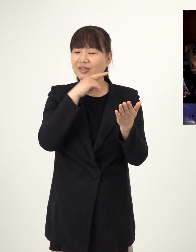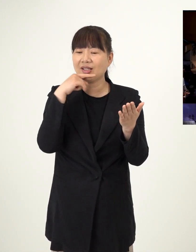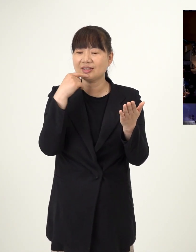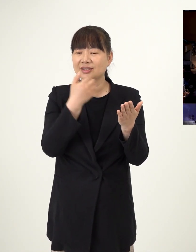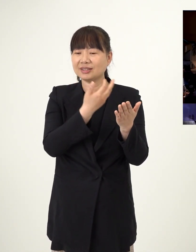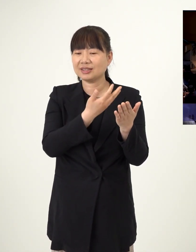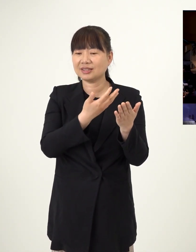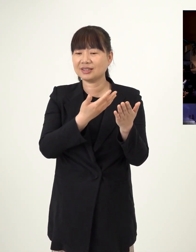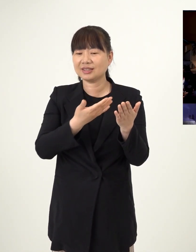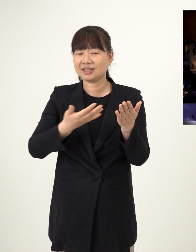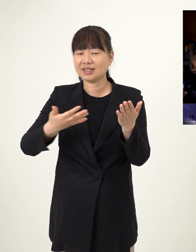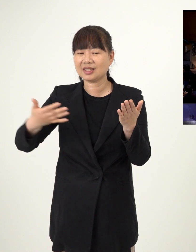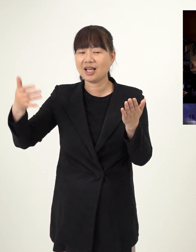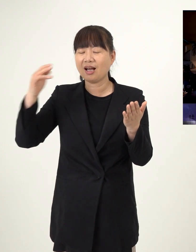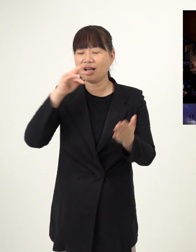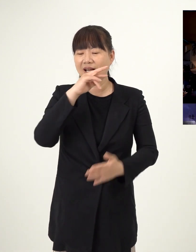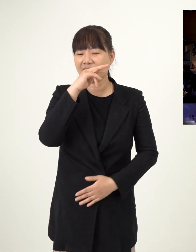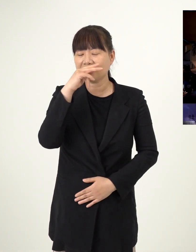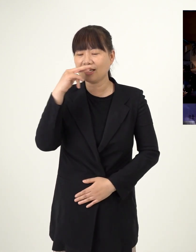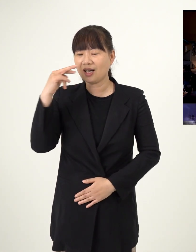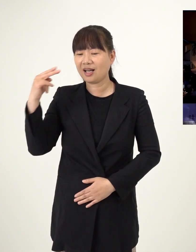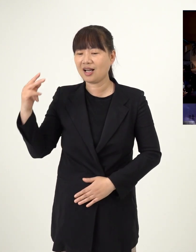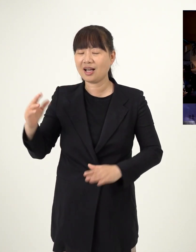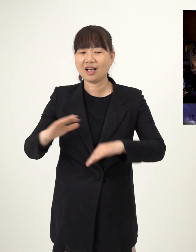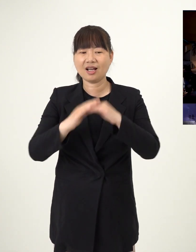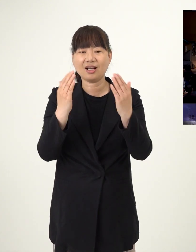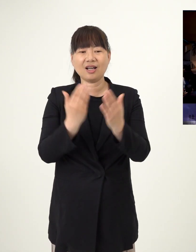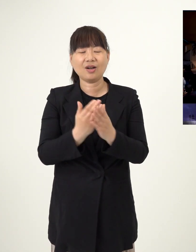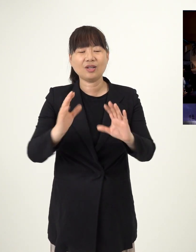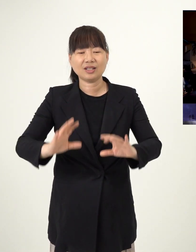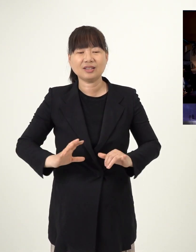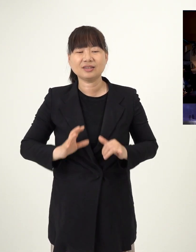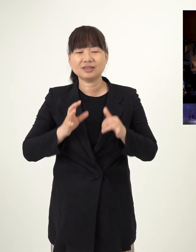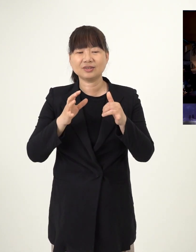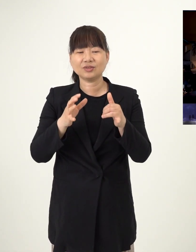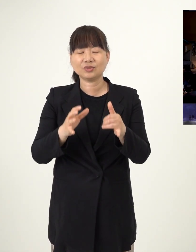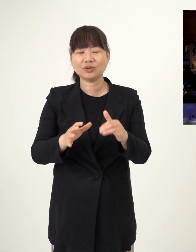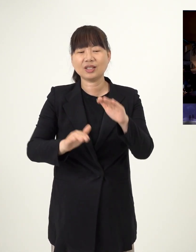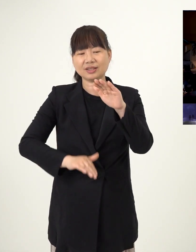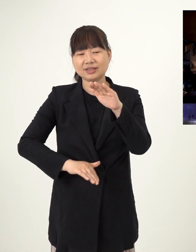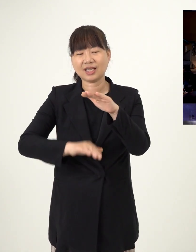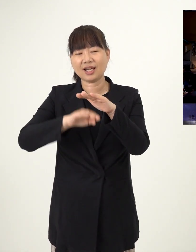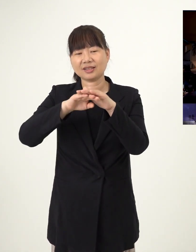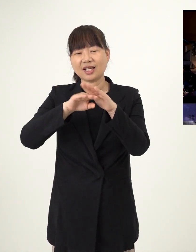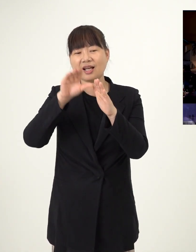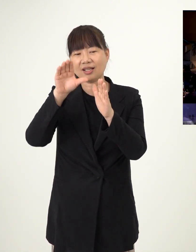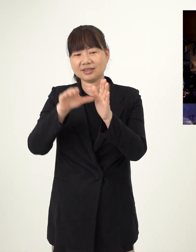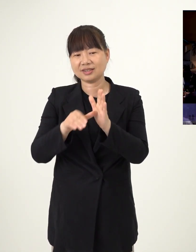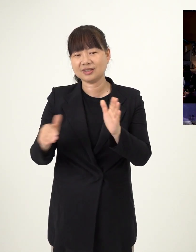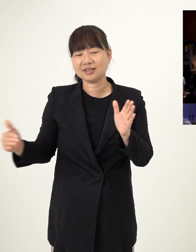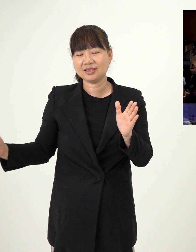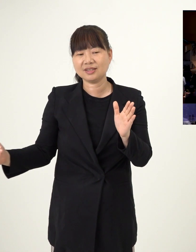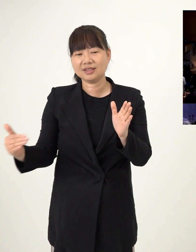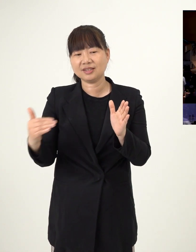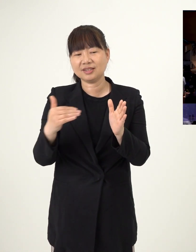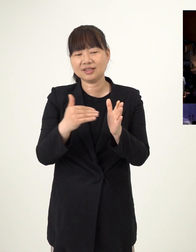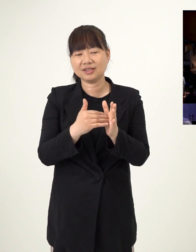보혈의 향기 온 세상 채울 때까지.